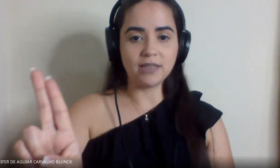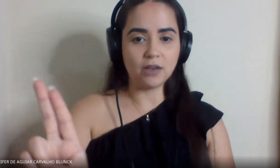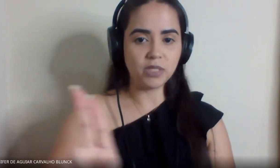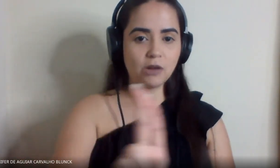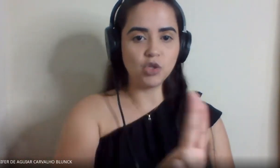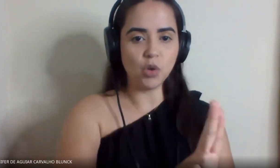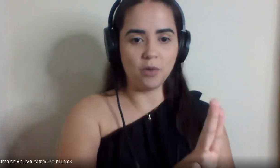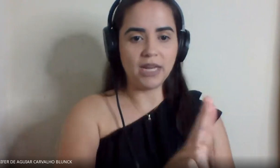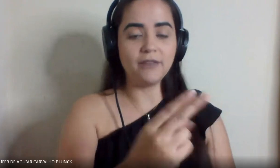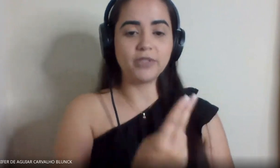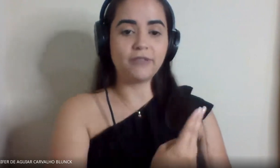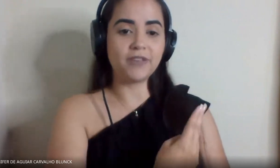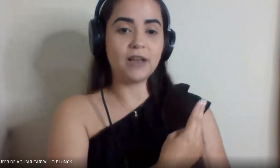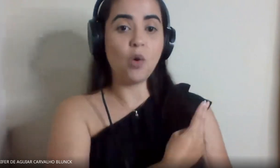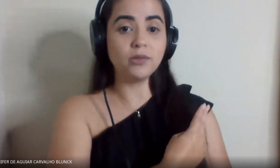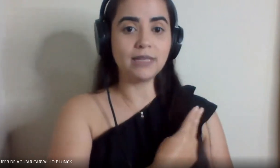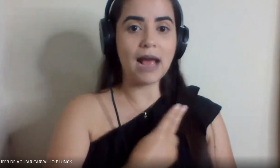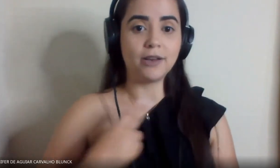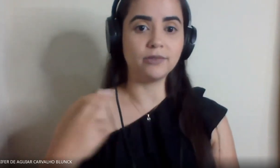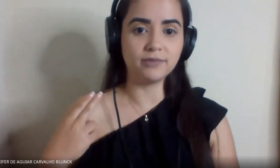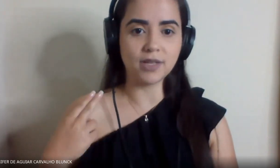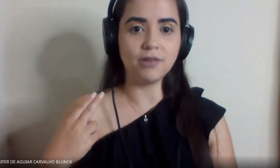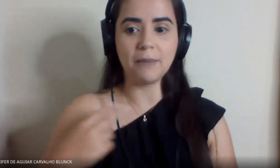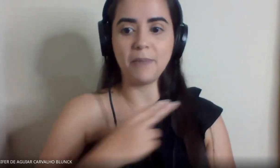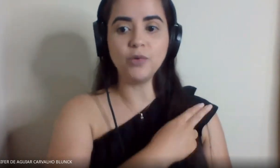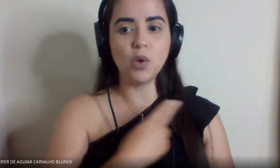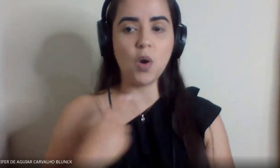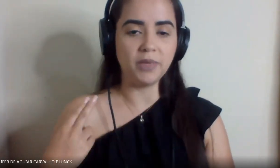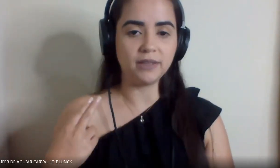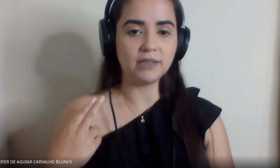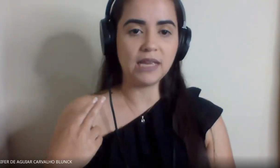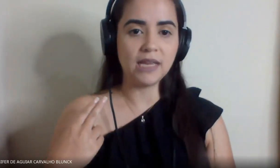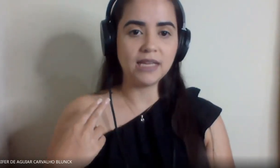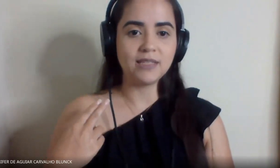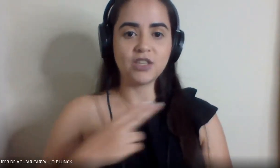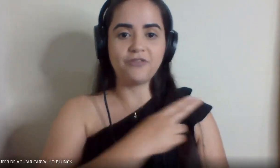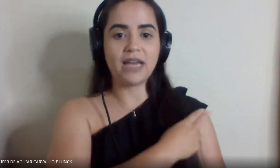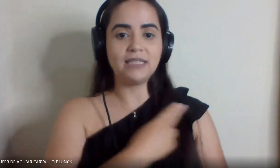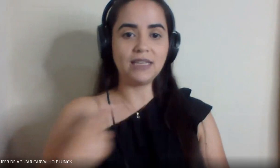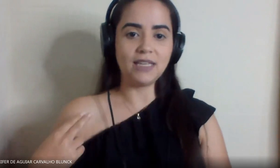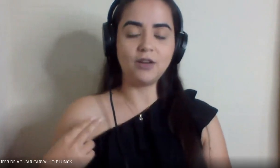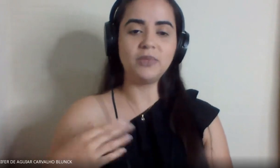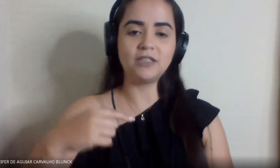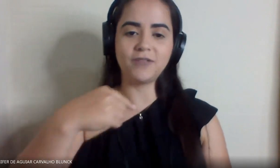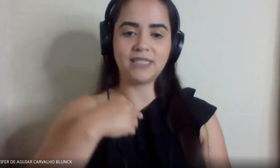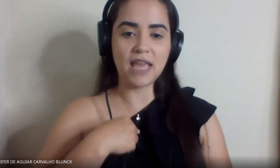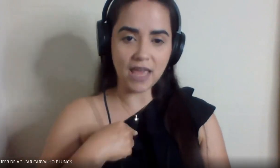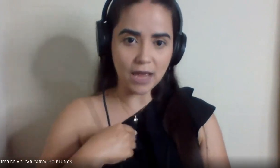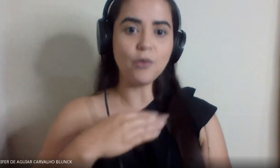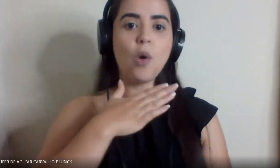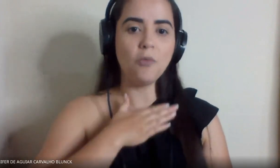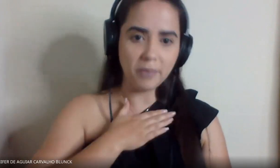ó. Esse aqui é o sinal de nome, né? Você vai fazer ao contrário. Então, aqui, meu nome. Você já faz aqui. Não precisa